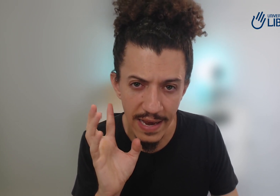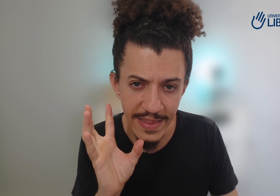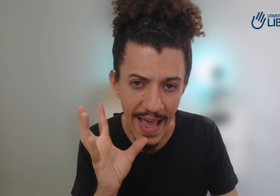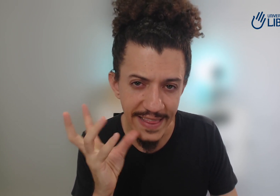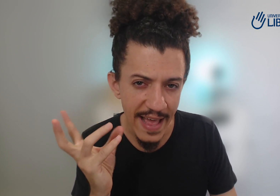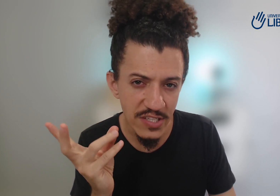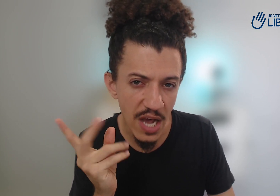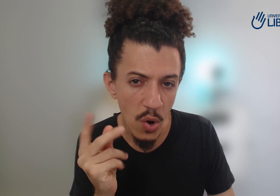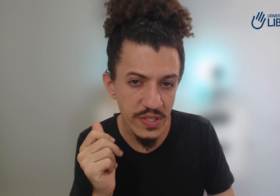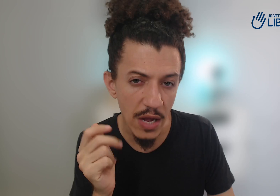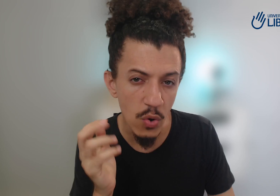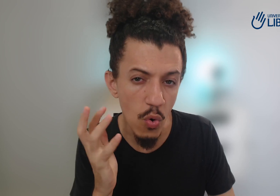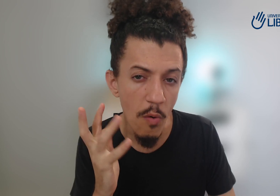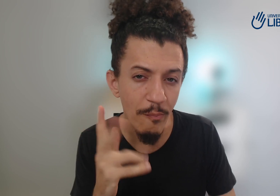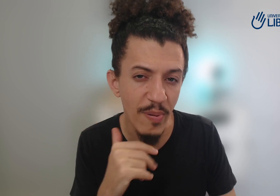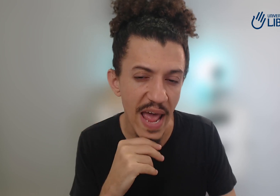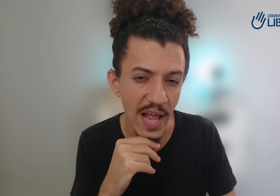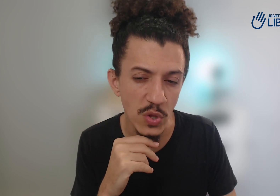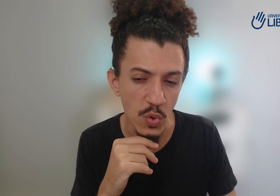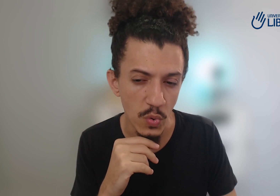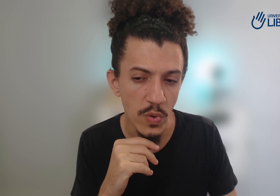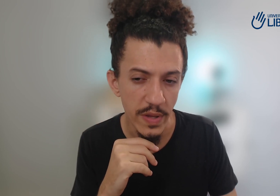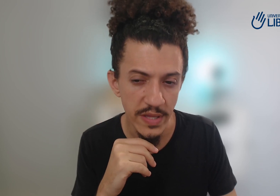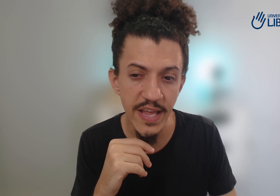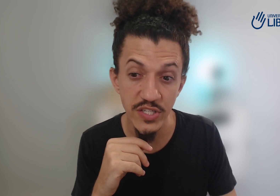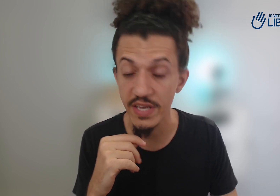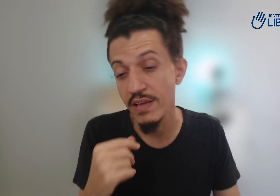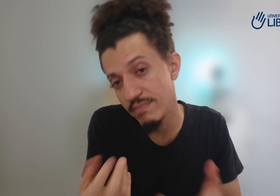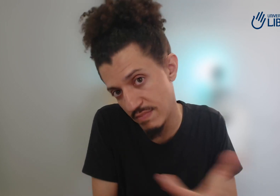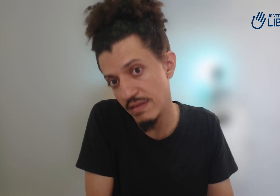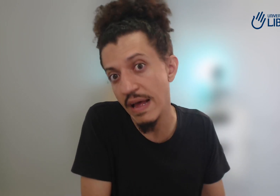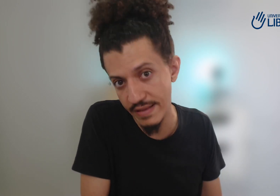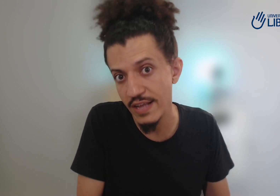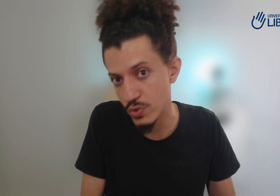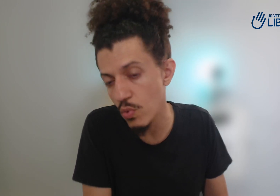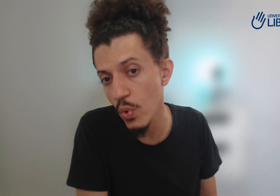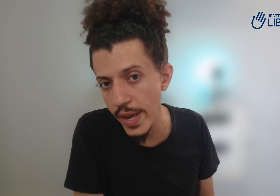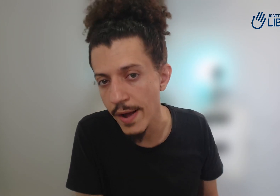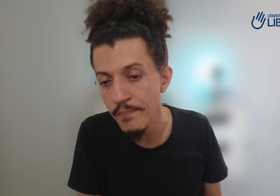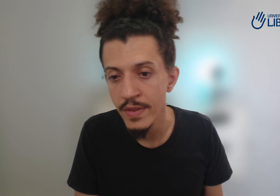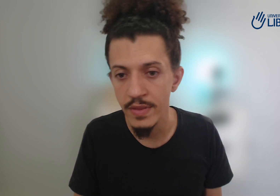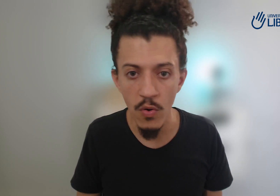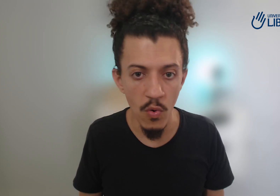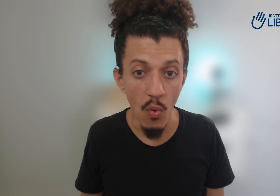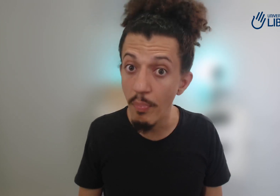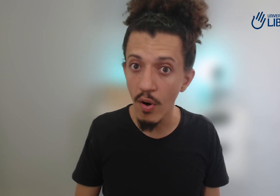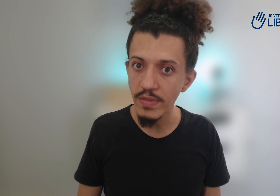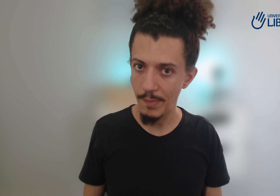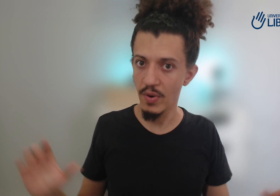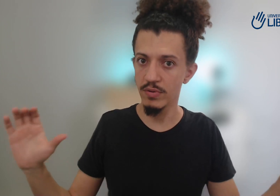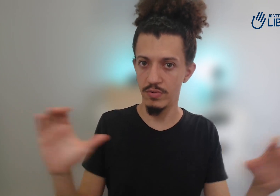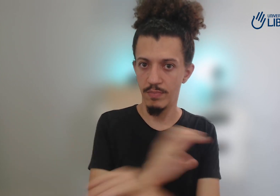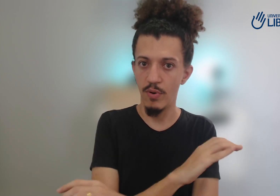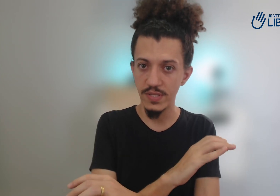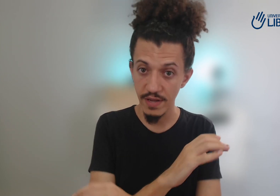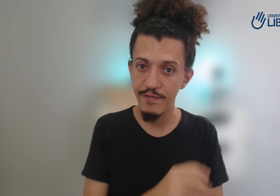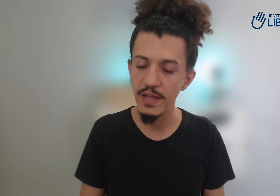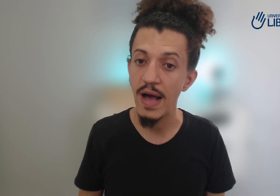dá a ideia de que algo está completo, entende? Que a ideia de concluir. Então, o bolo está pronto, pode ser feito